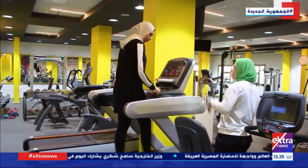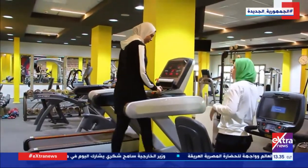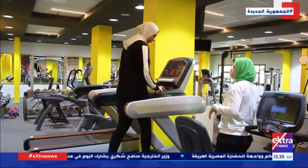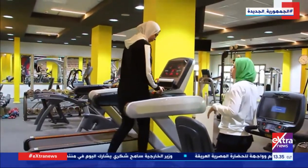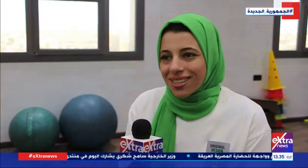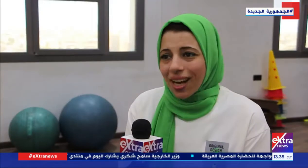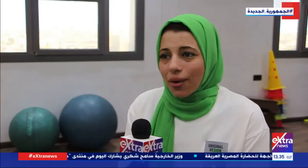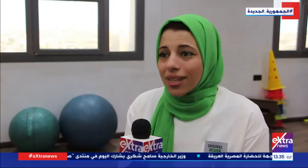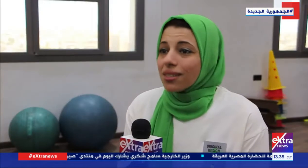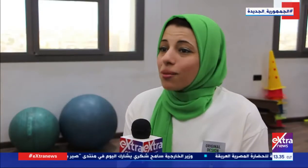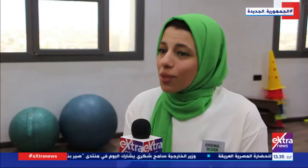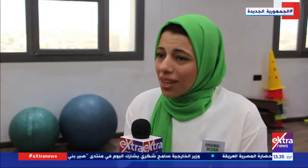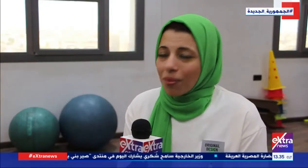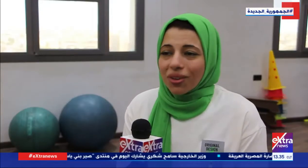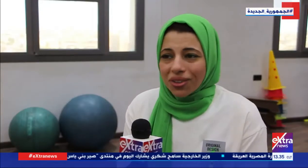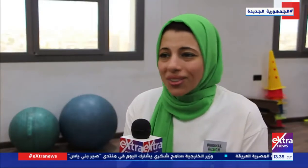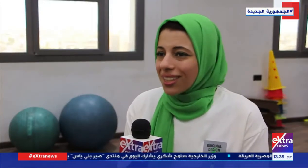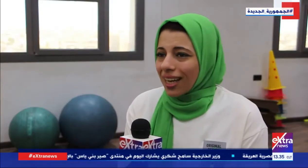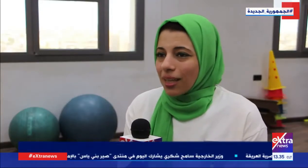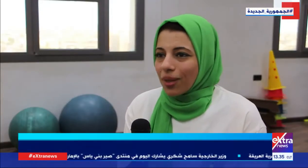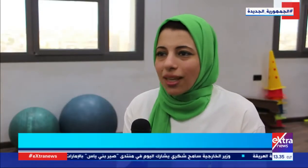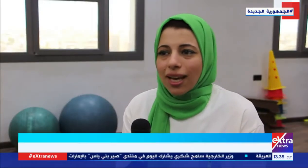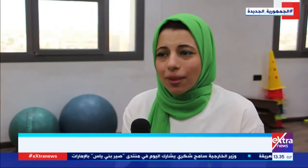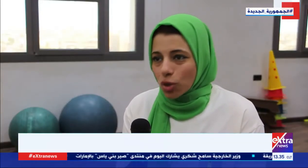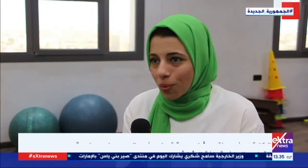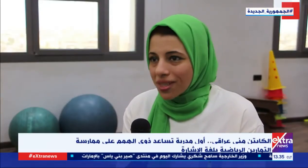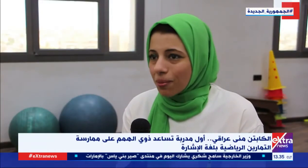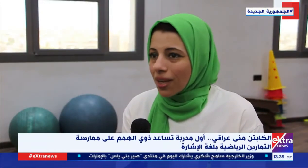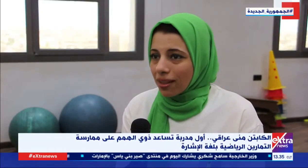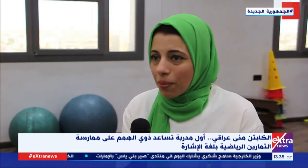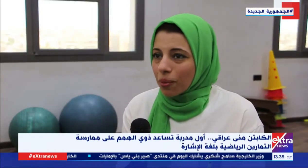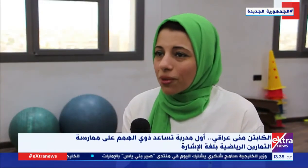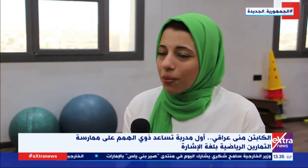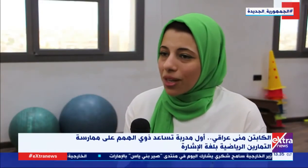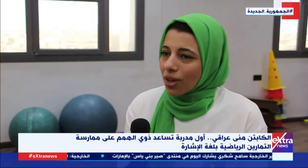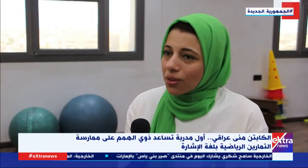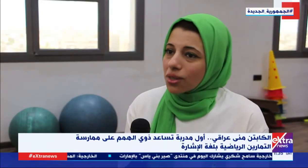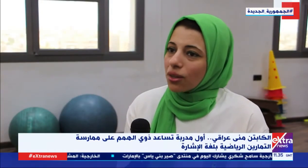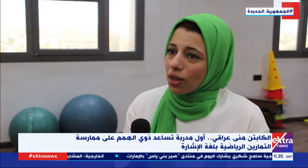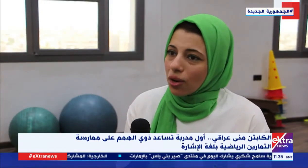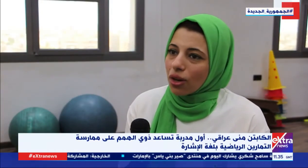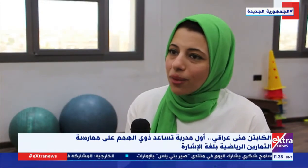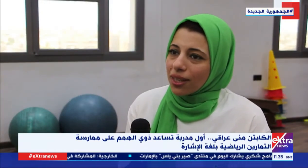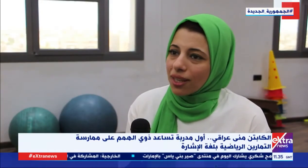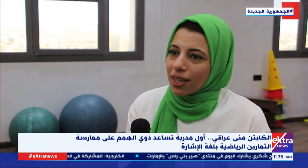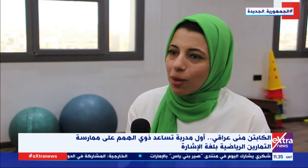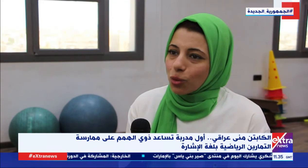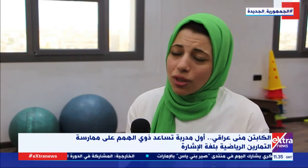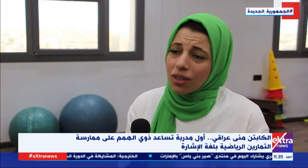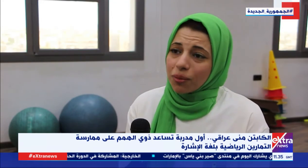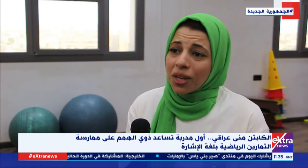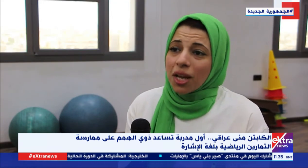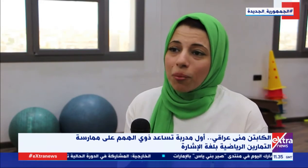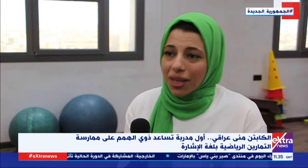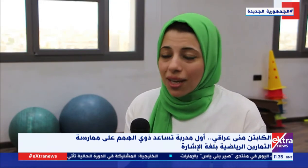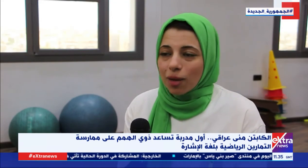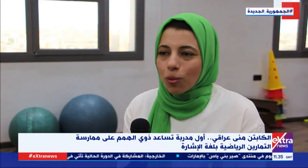برنامج كسر الحواجز برنامج رياضي تعليمي، يعني مش بس بنهتم بتنمية عناصر اللياقة البدنية للمتدرب من خلال